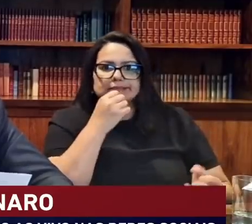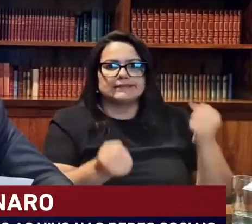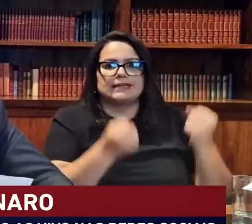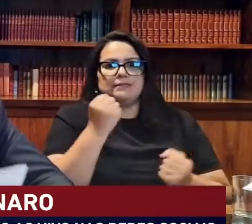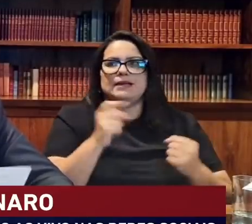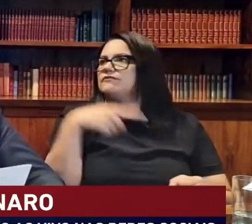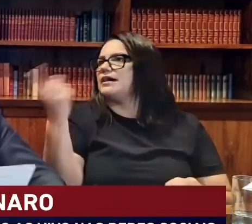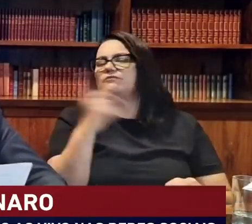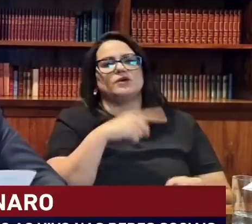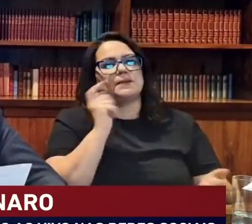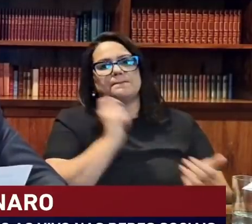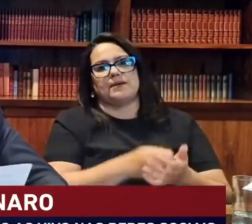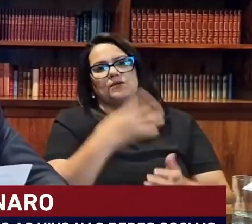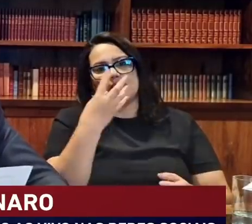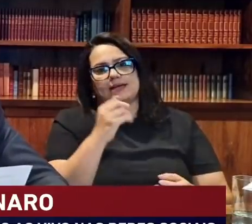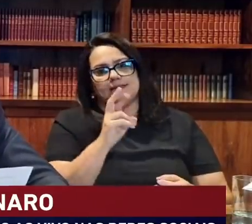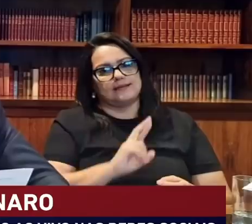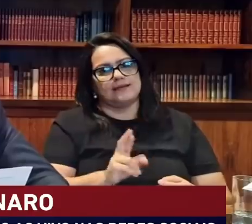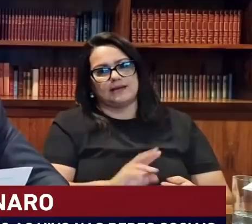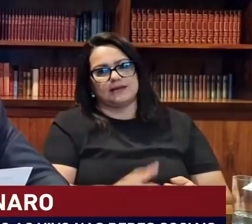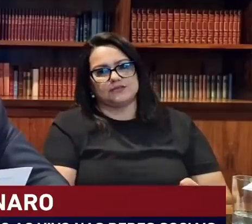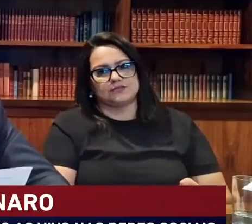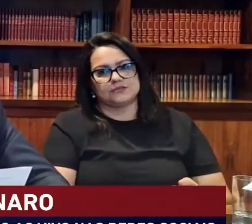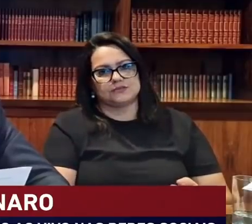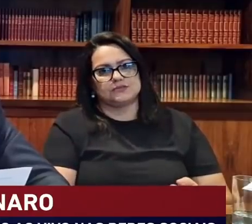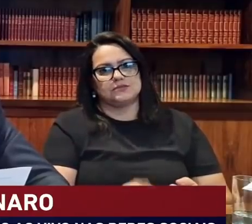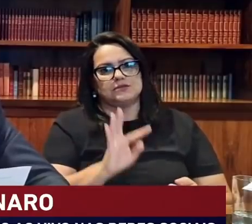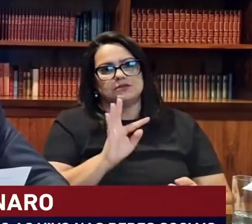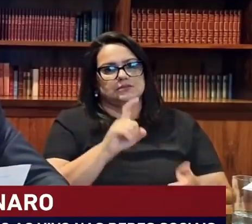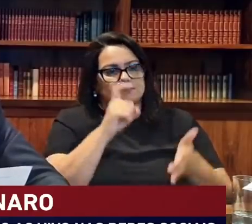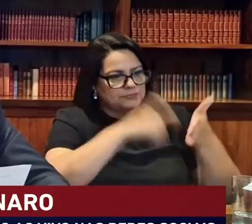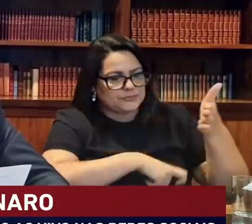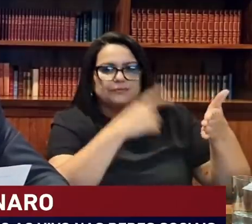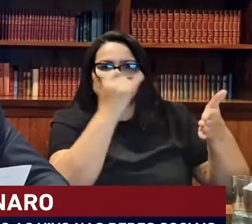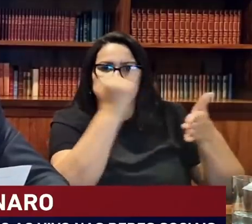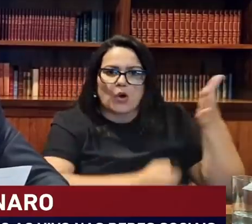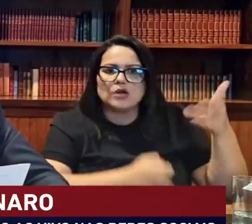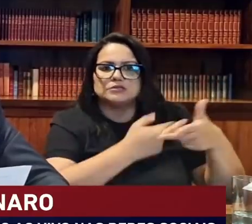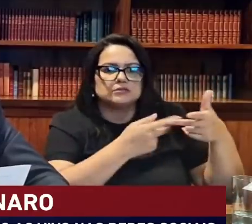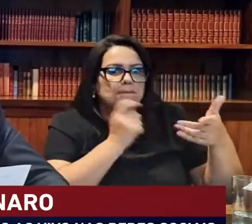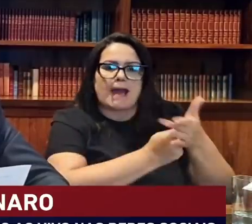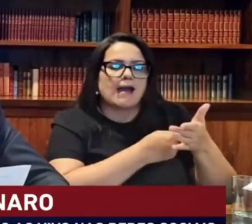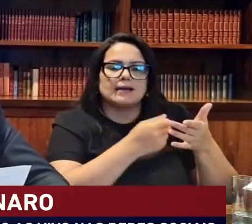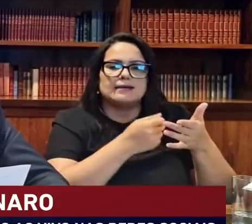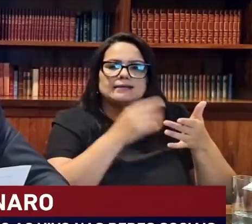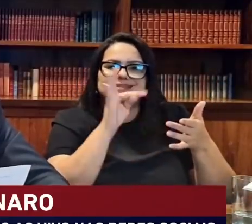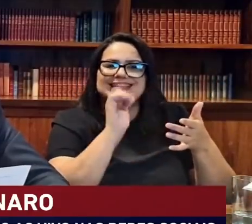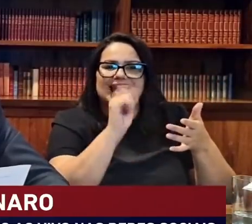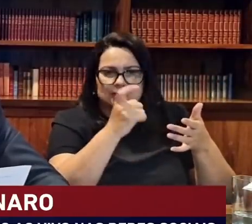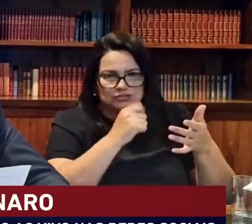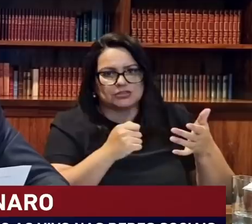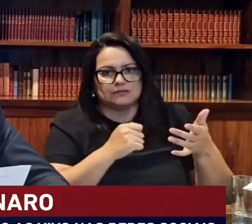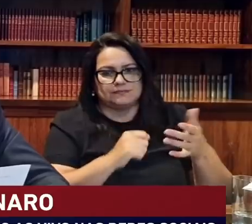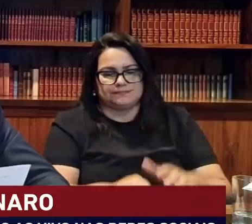volta você vai pagar de automóvel R$40 de taxa para atravessar a balsa. Tá